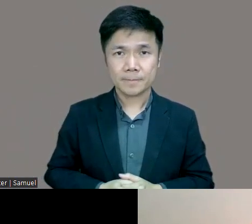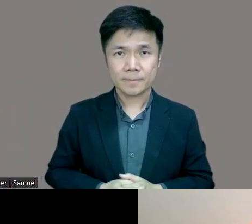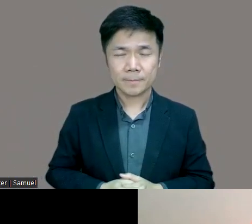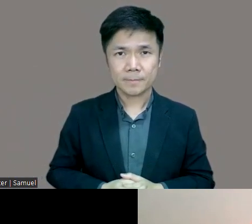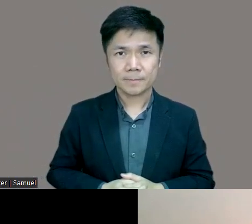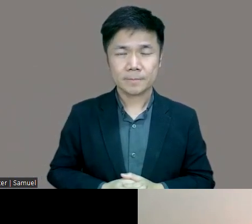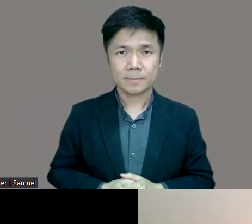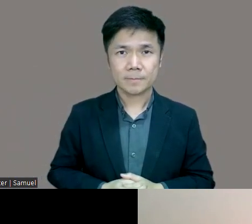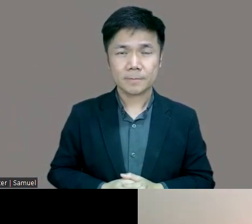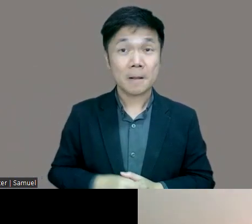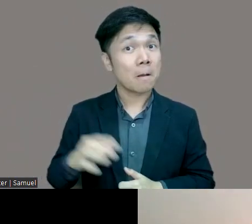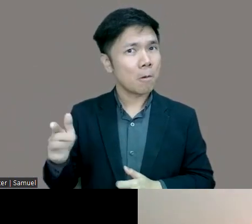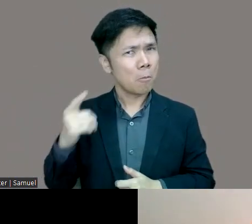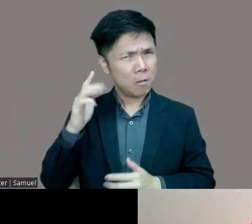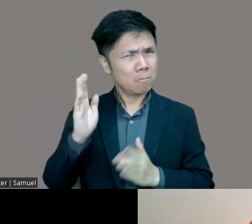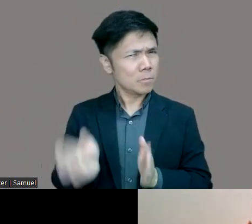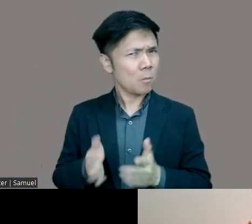niveau national qui